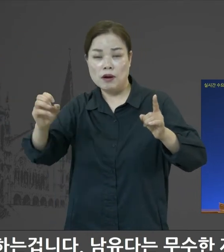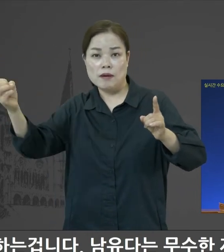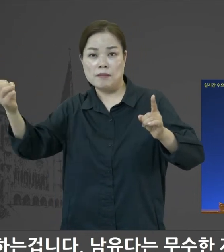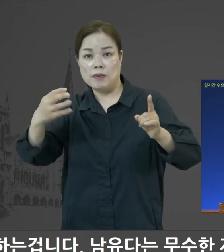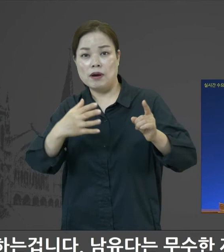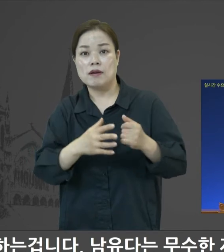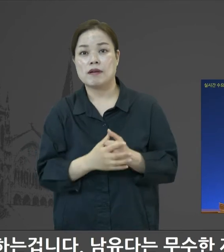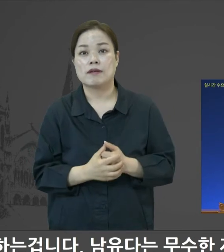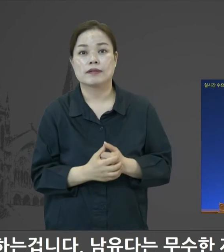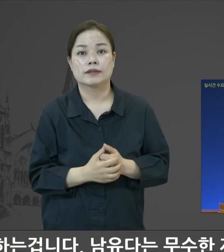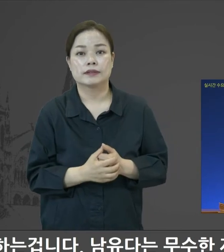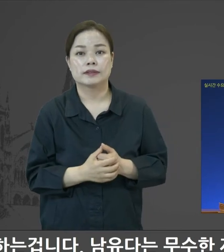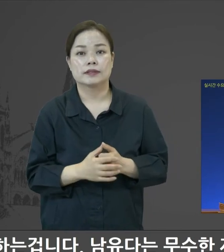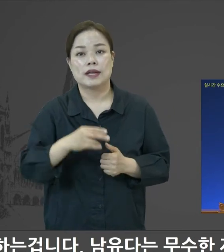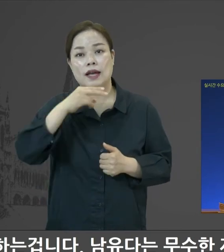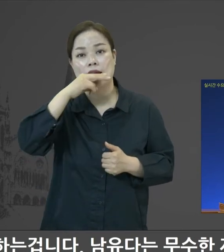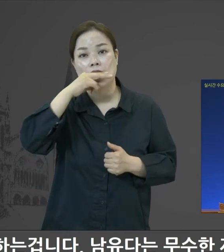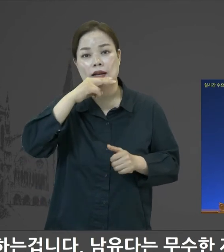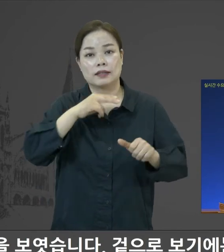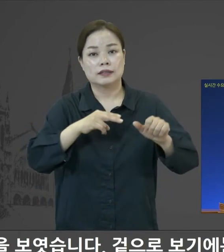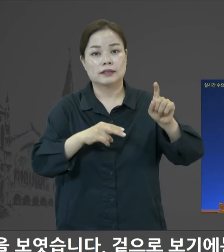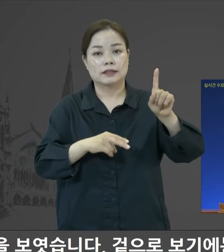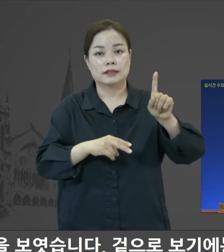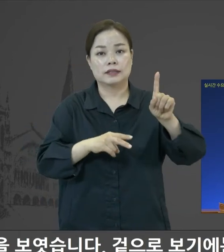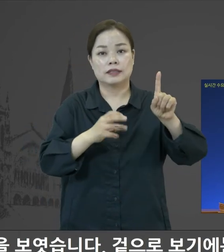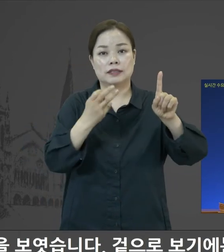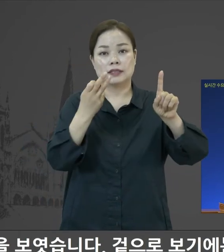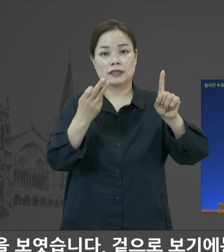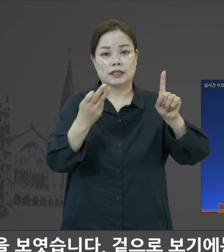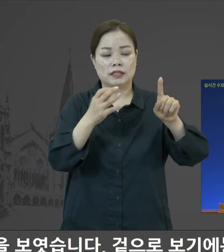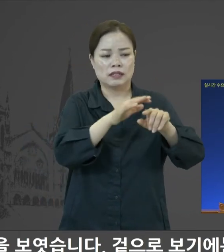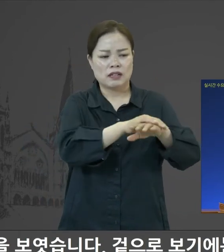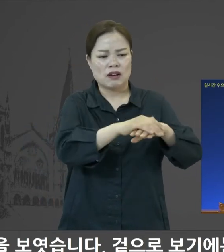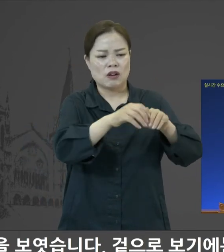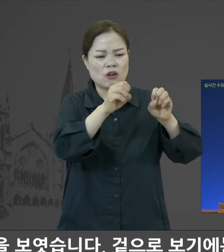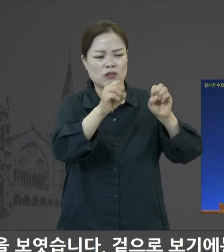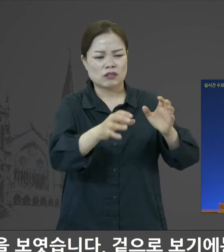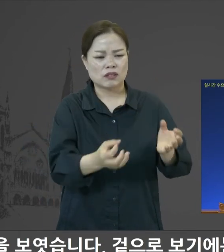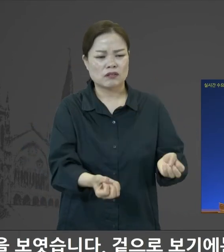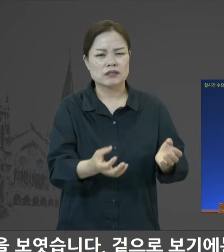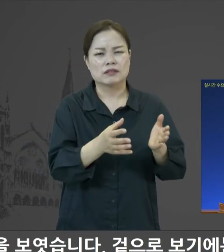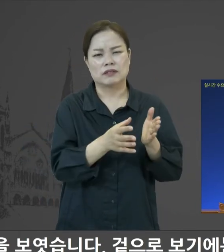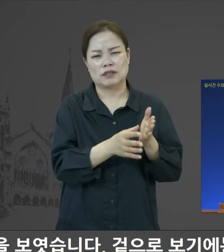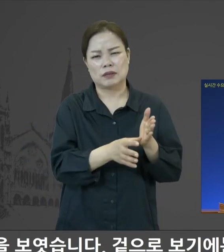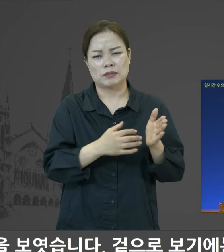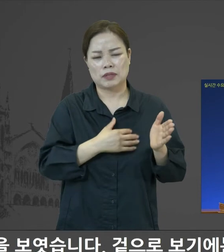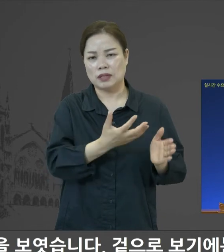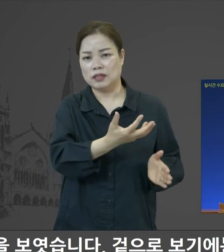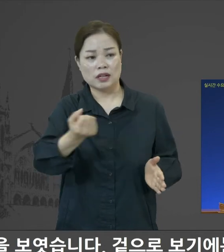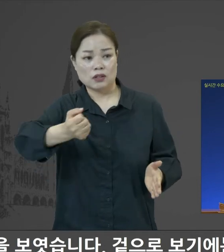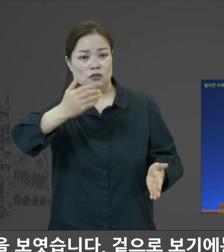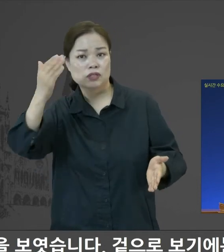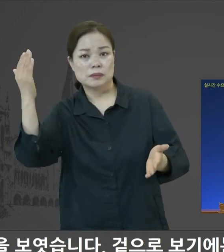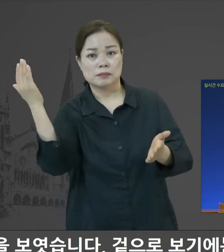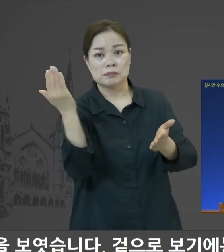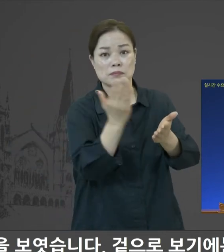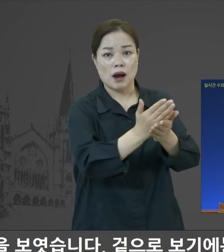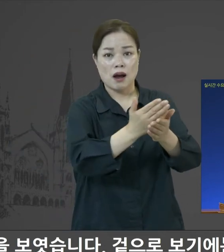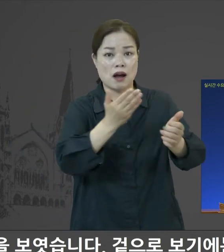하셨느냐? 이사야 1장 13절 말씀에 헛된 죄물을 내게 가지고 오지 말라고